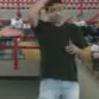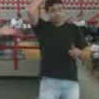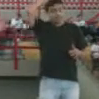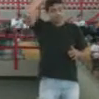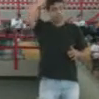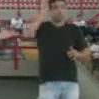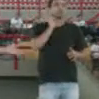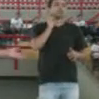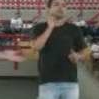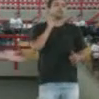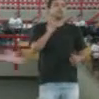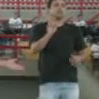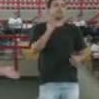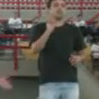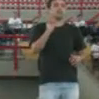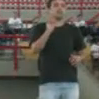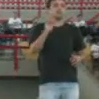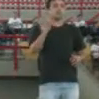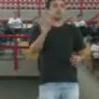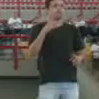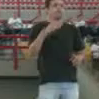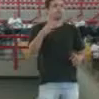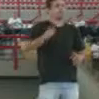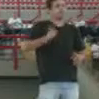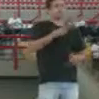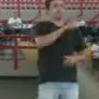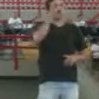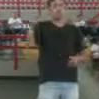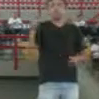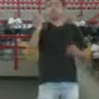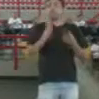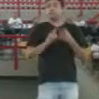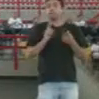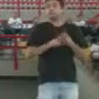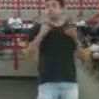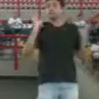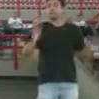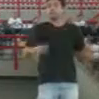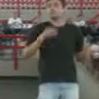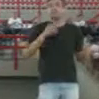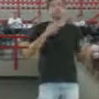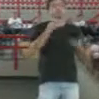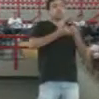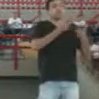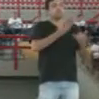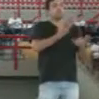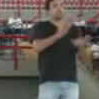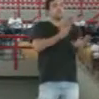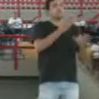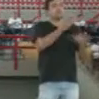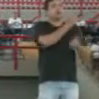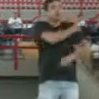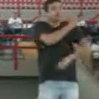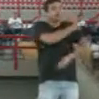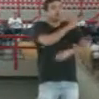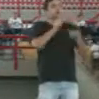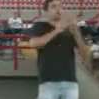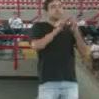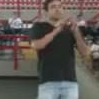ter, estão todas aí, não é? E eu até já brinquei com os meus alunos: olhe, eu também